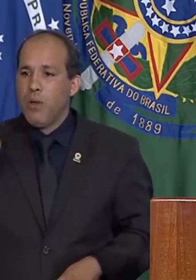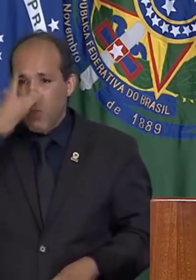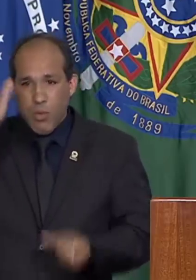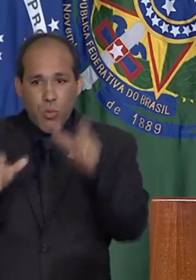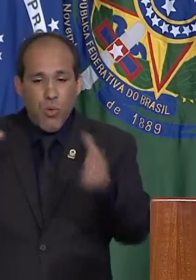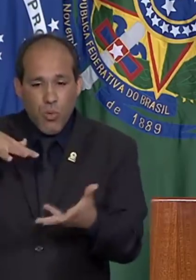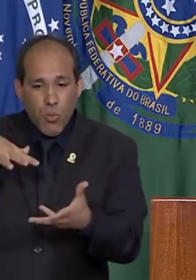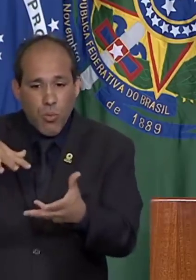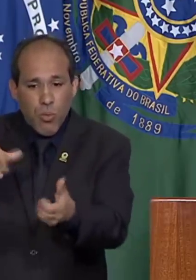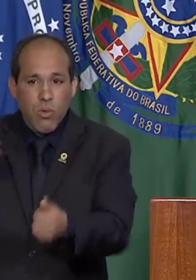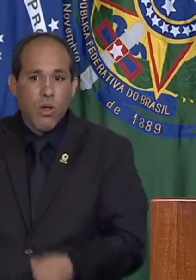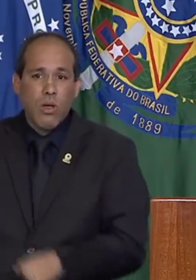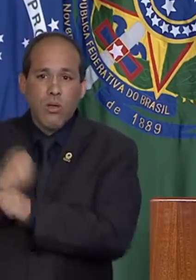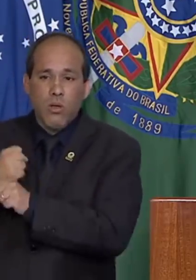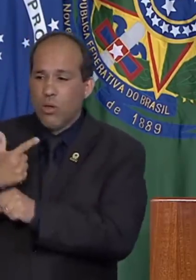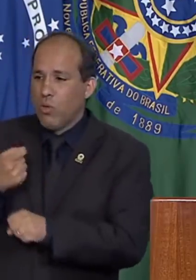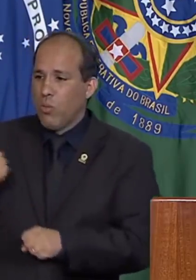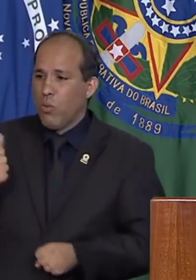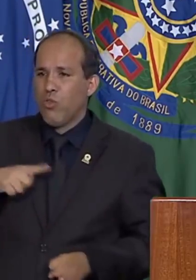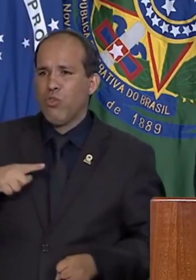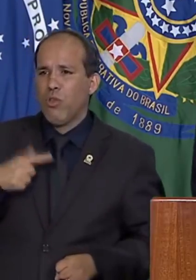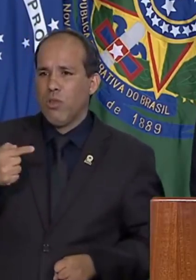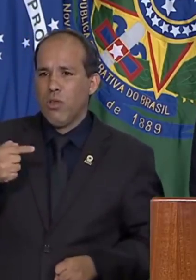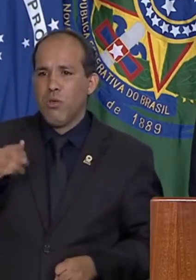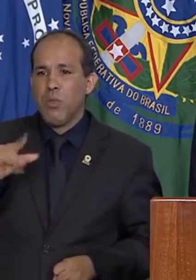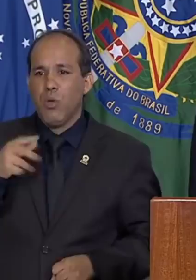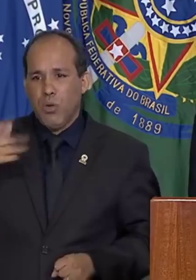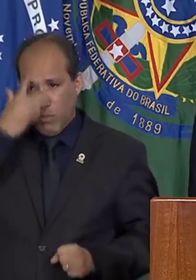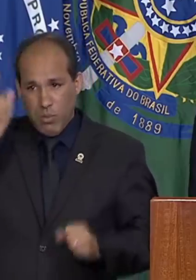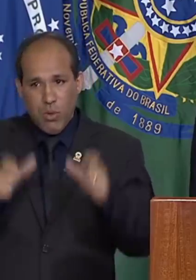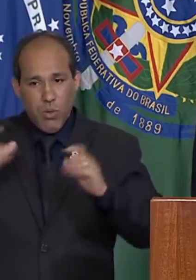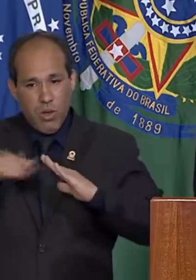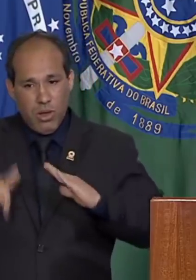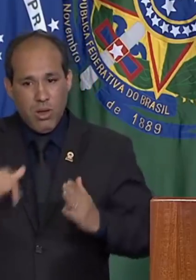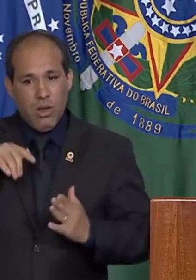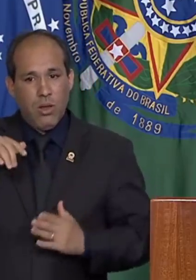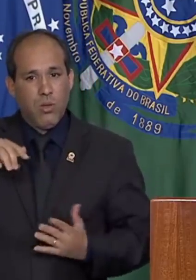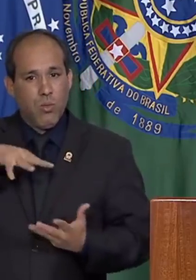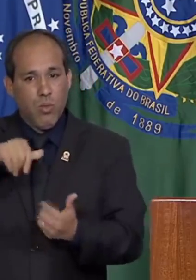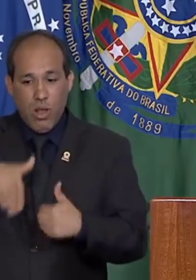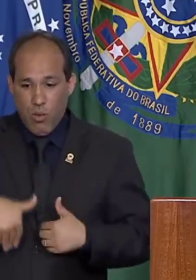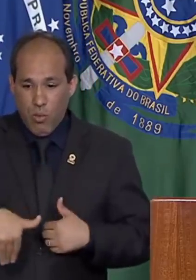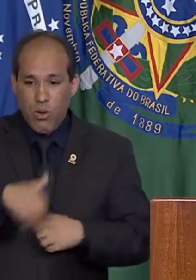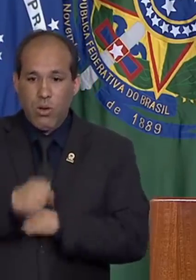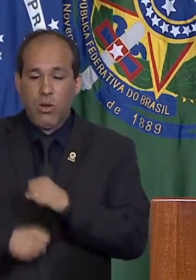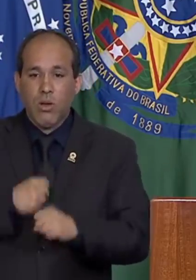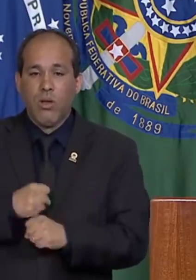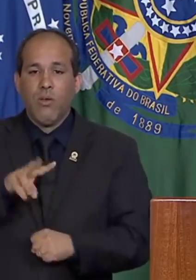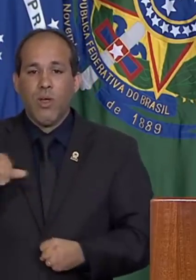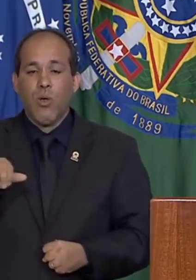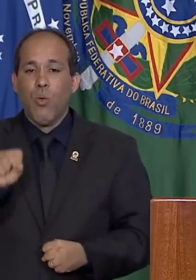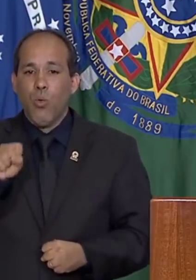tínhamos 7 bilhões de habitantes, em 2025 está previsto chegarmos a 8 bilhões